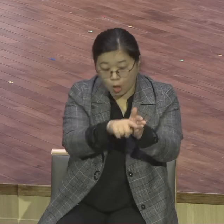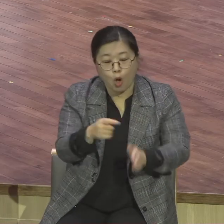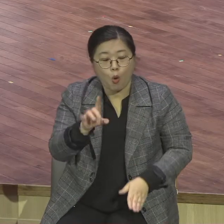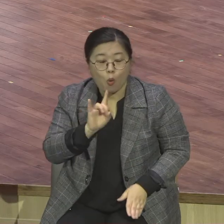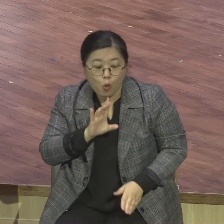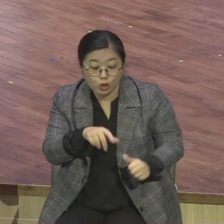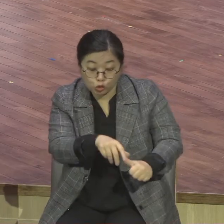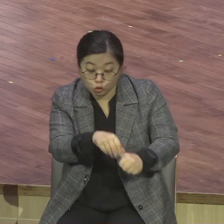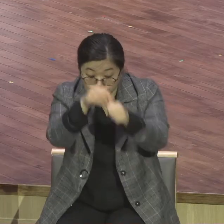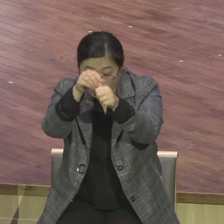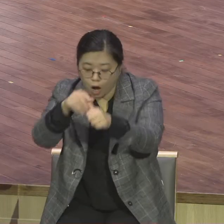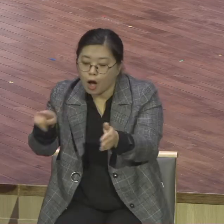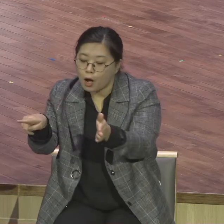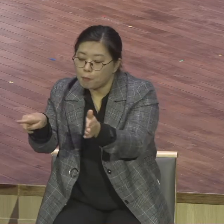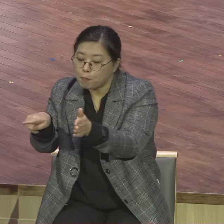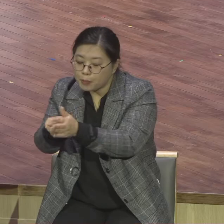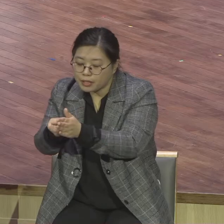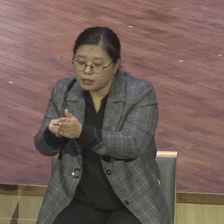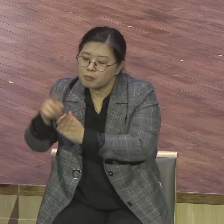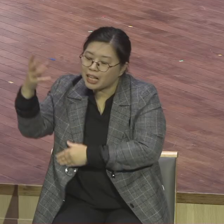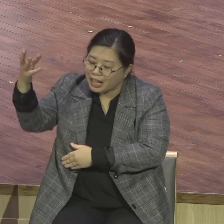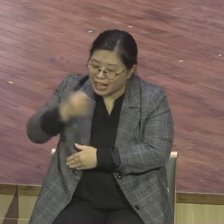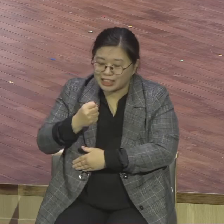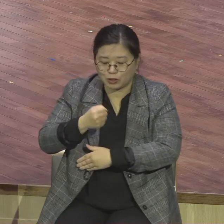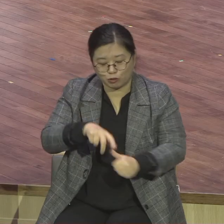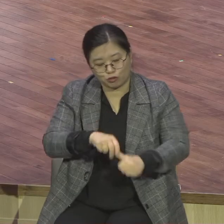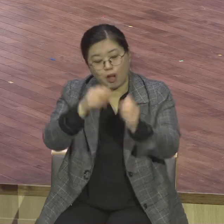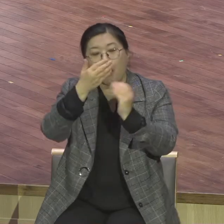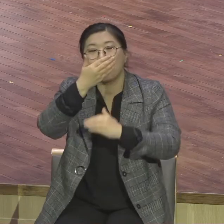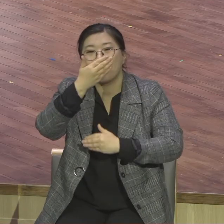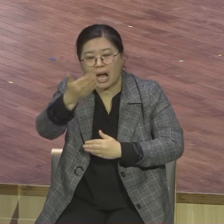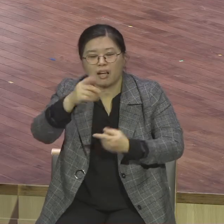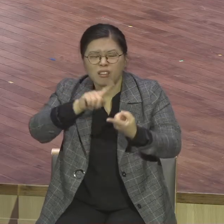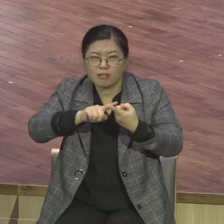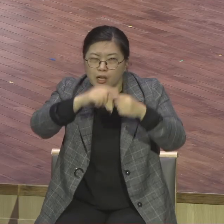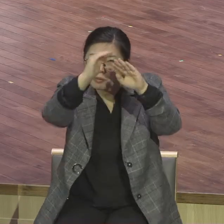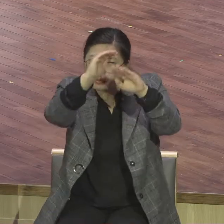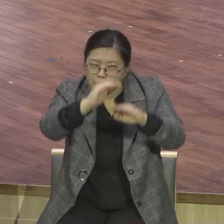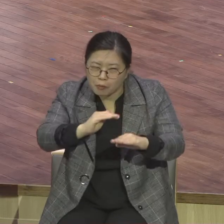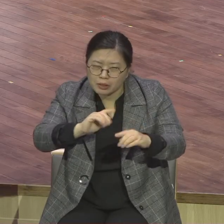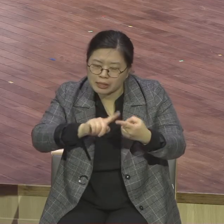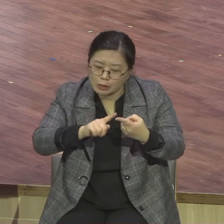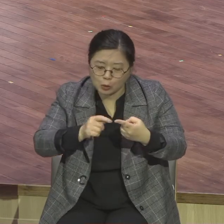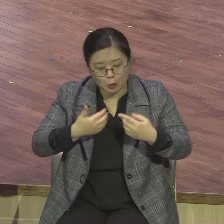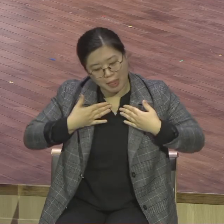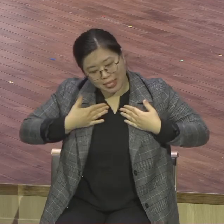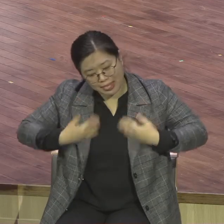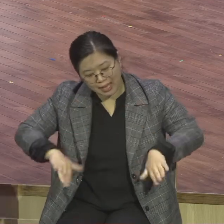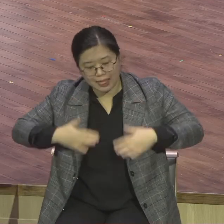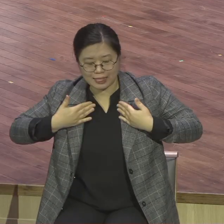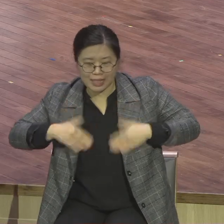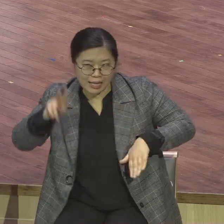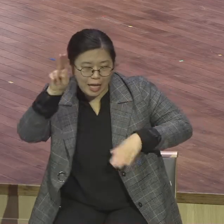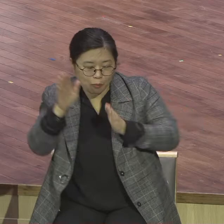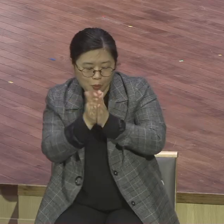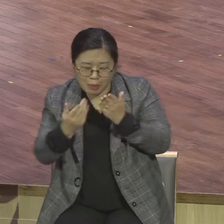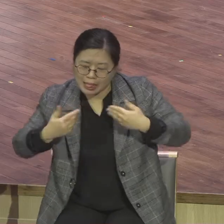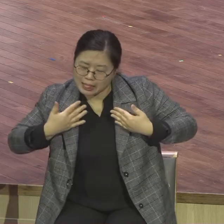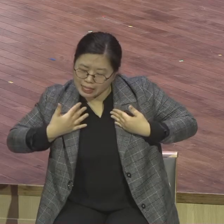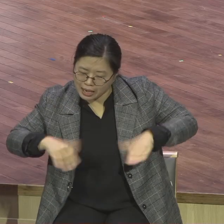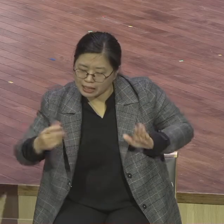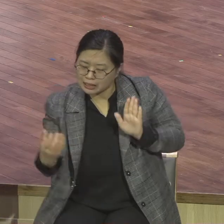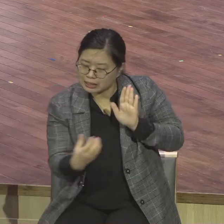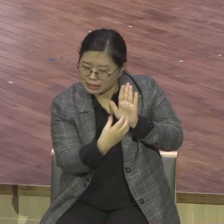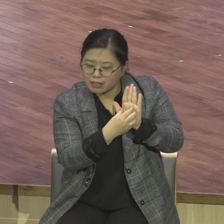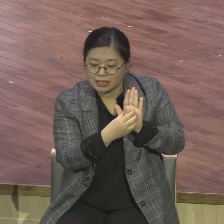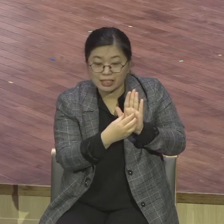흐름이 계속 이어오다가, 그래서 한국 교회에서는 이 야고보서에서 무관심